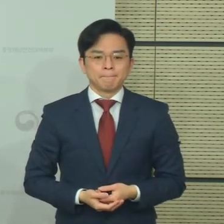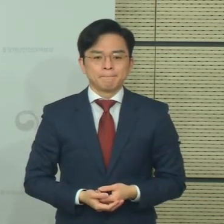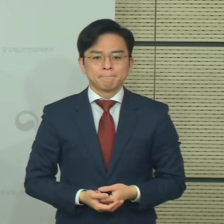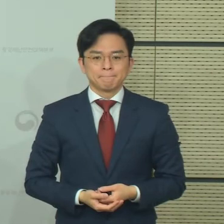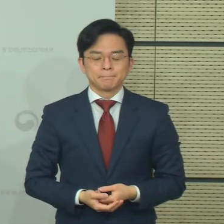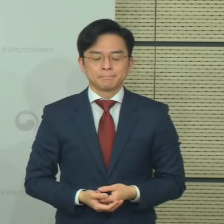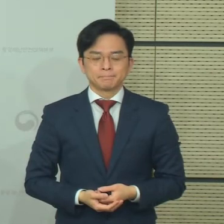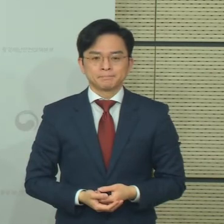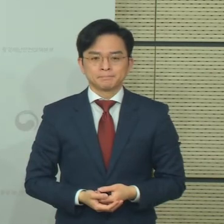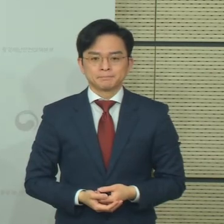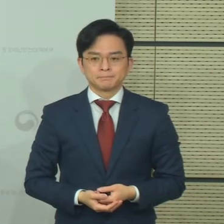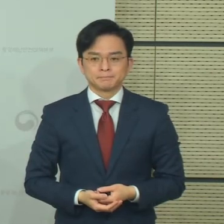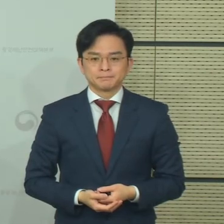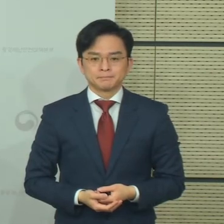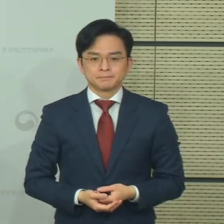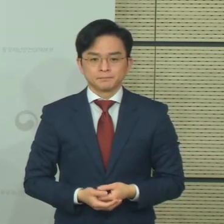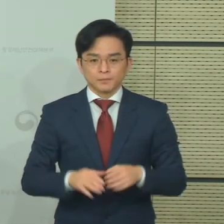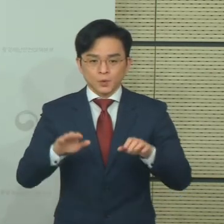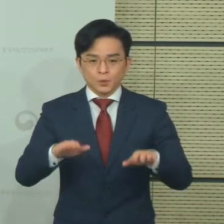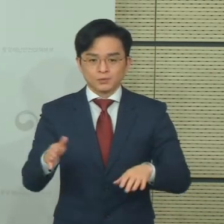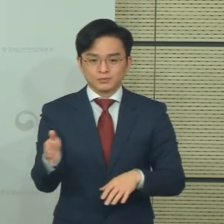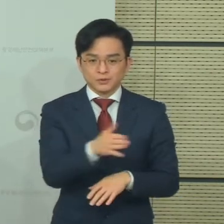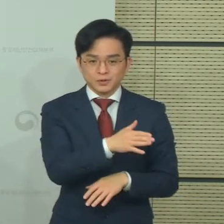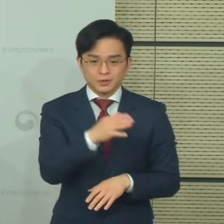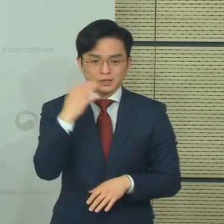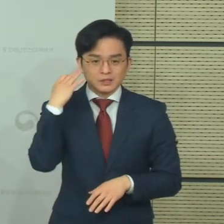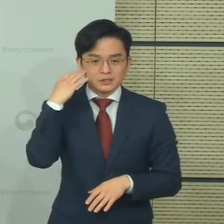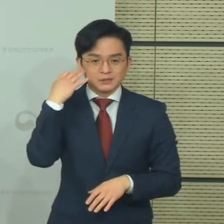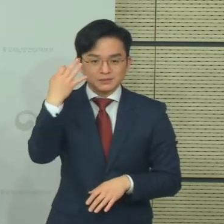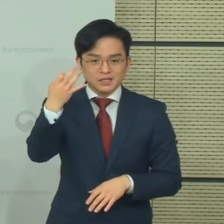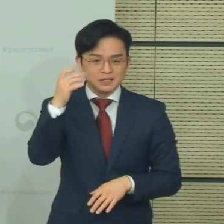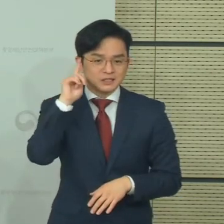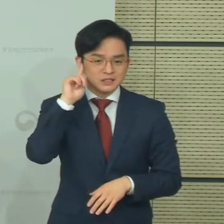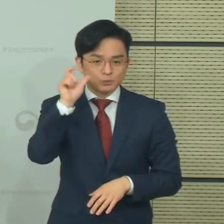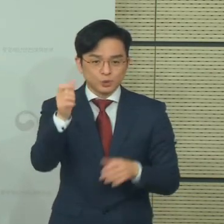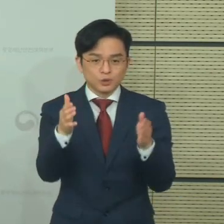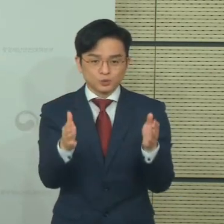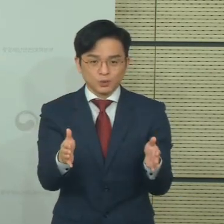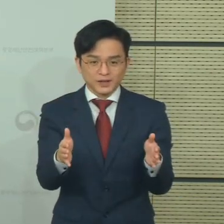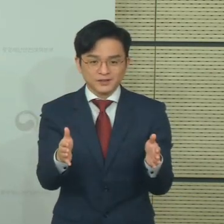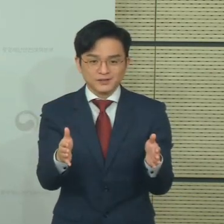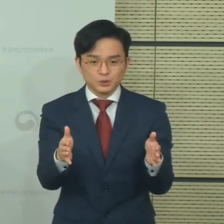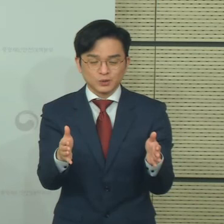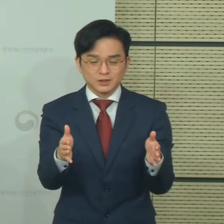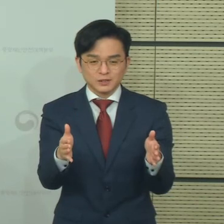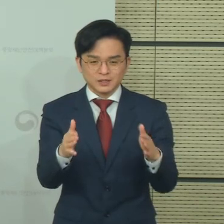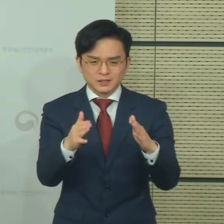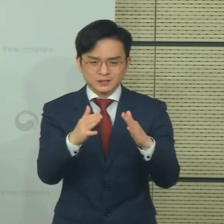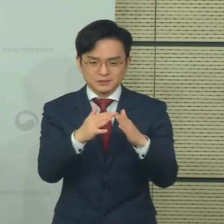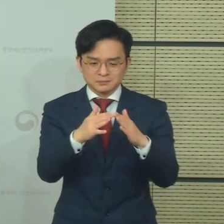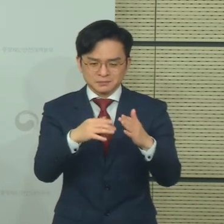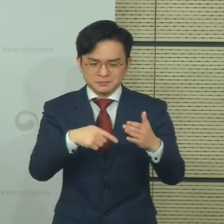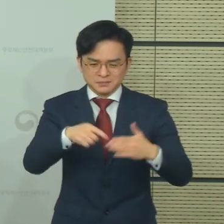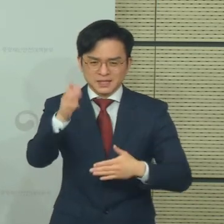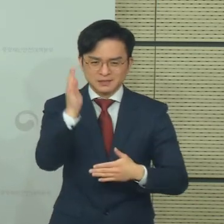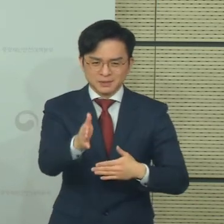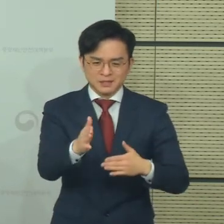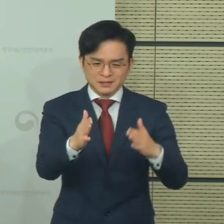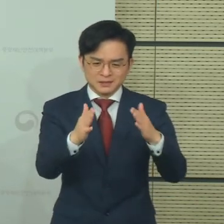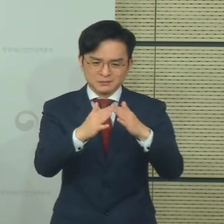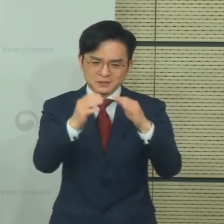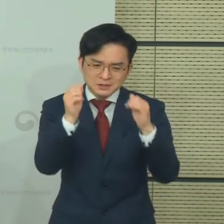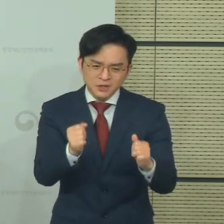저희가 한 보름 동안의 어떤 강화된 사회적 거리두기는 뭐 여러 가지 어떤 법적인 그런 부분들도